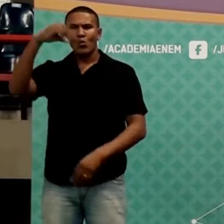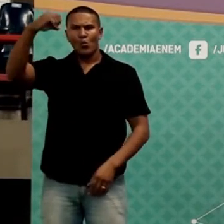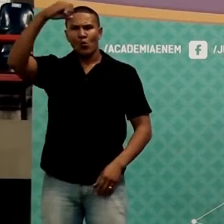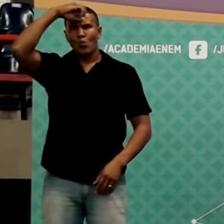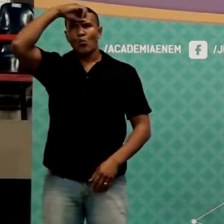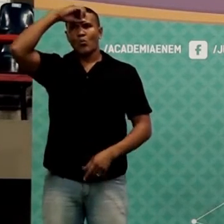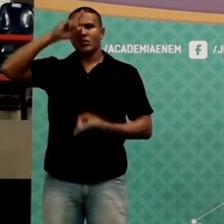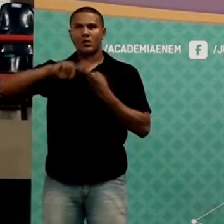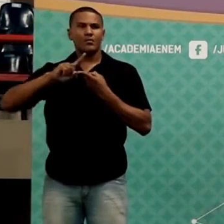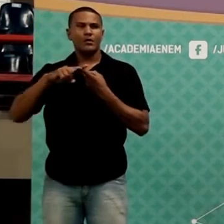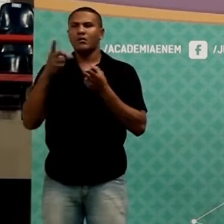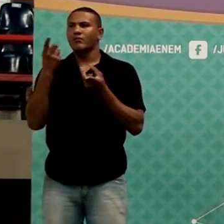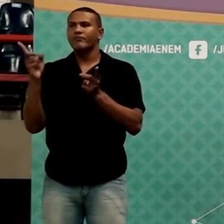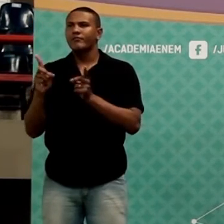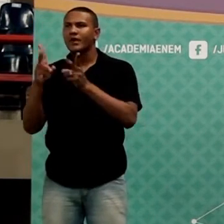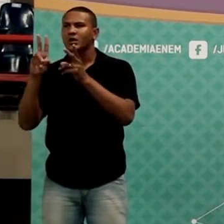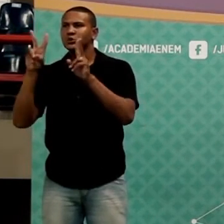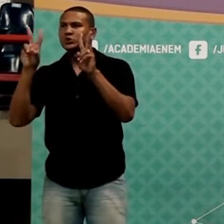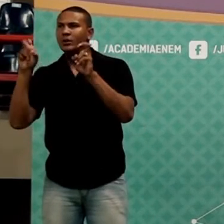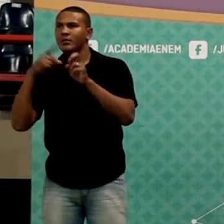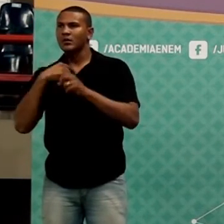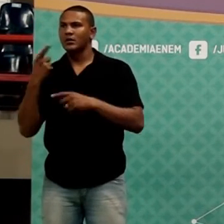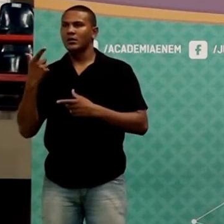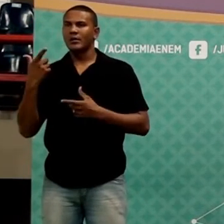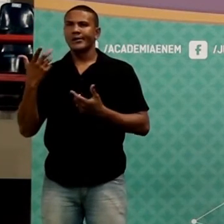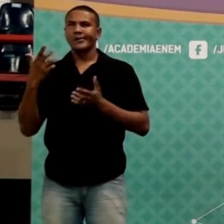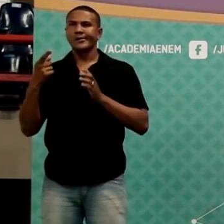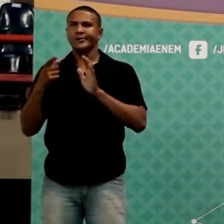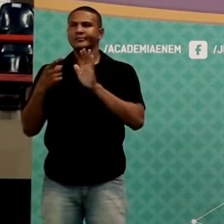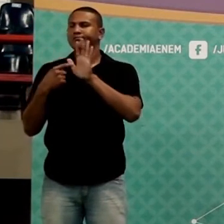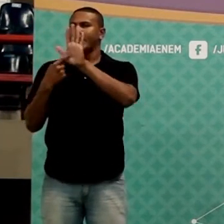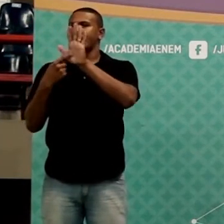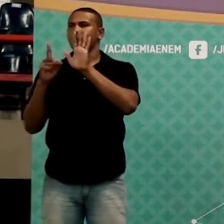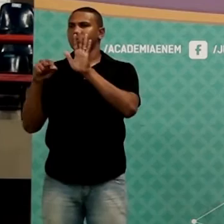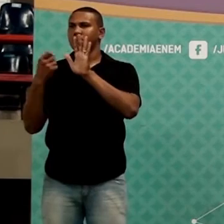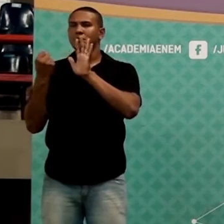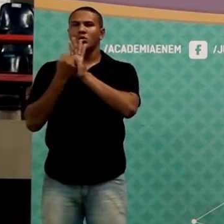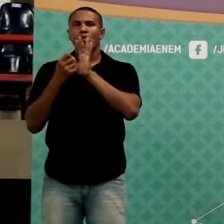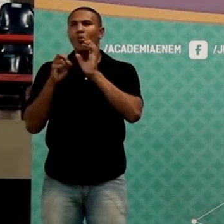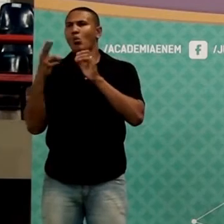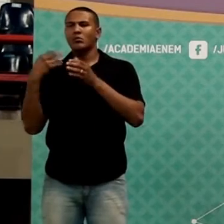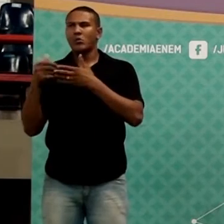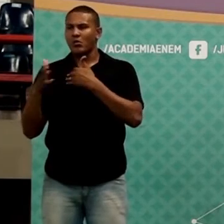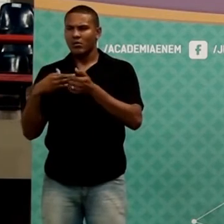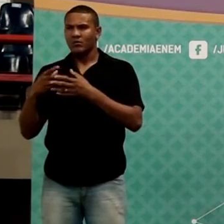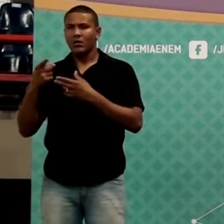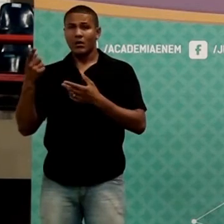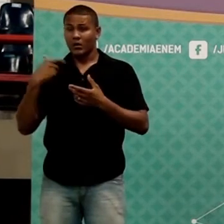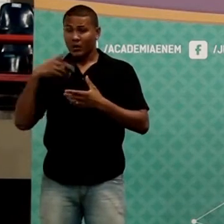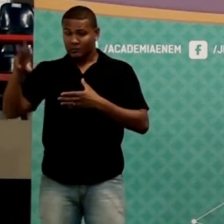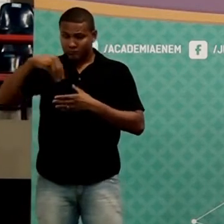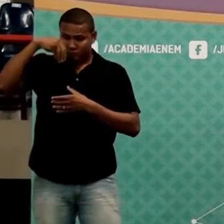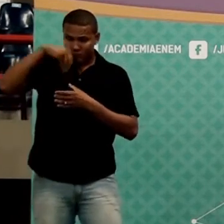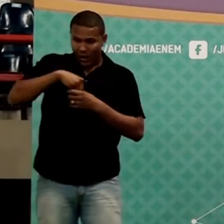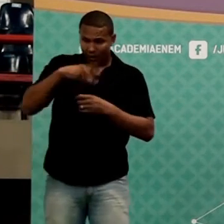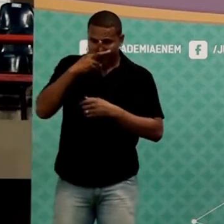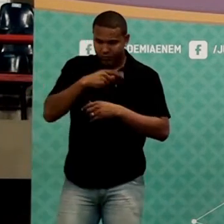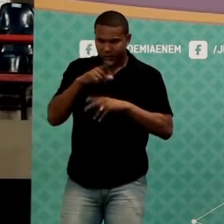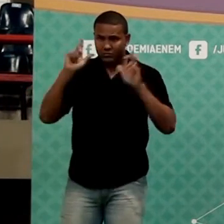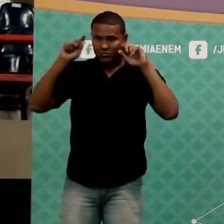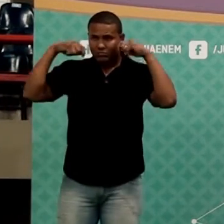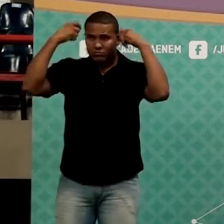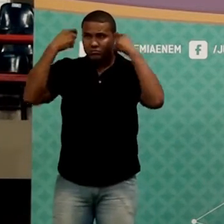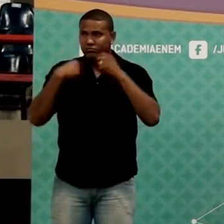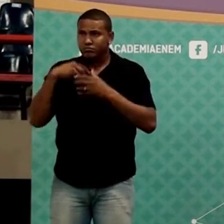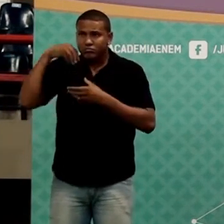de cargos na igreja, de que a igreja se envolvia com questões políticas. Ele estava dentro do mosteiro, jovem. Só